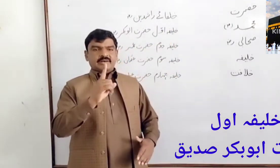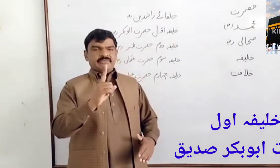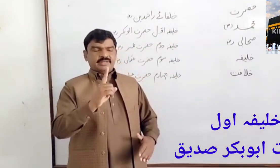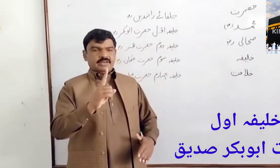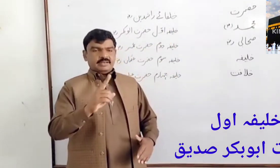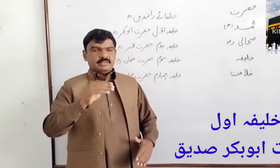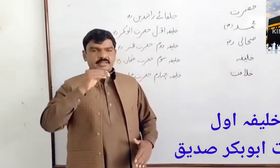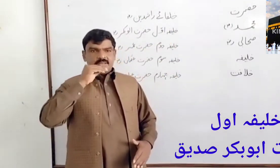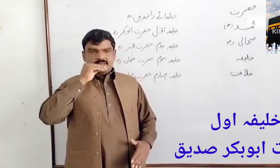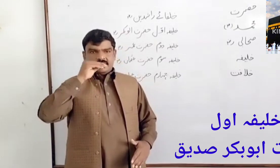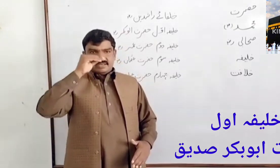अव्वल